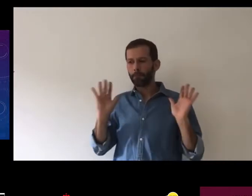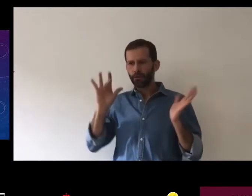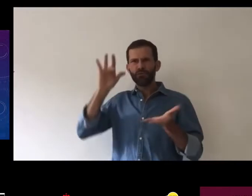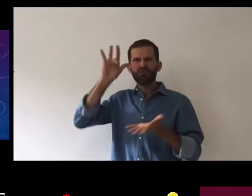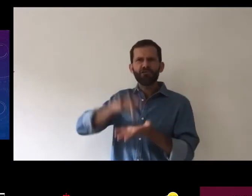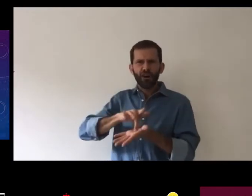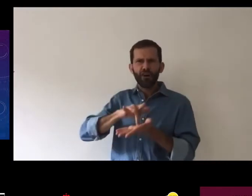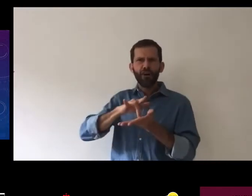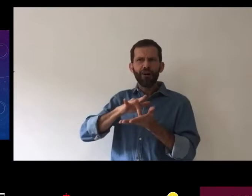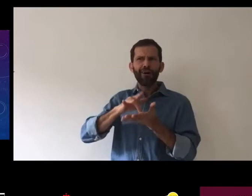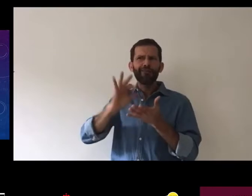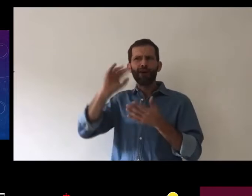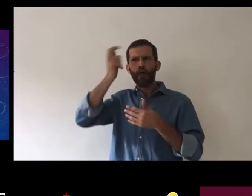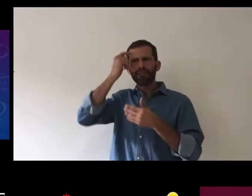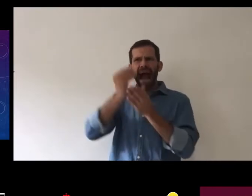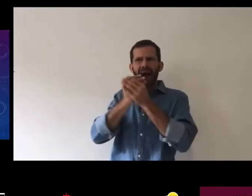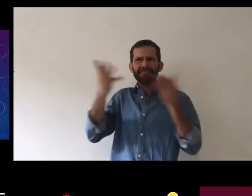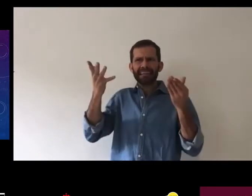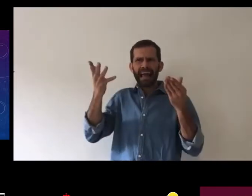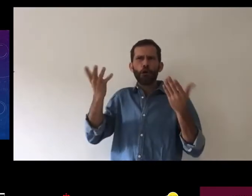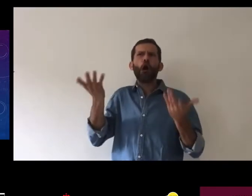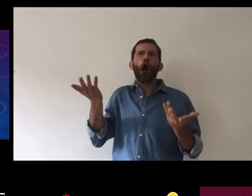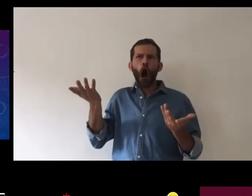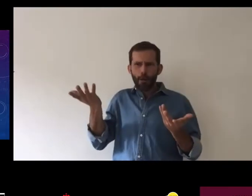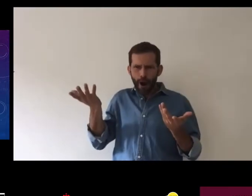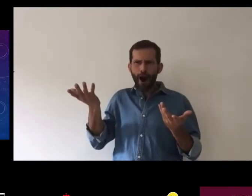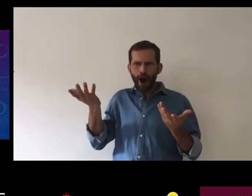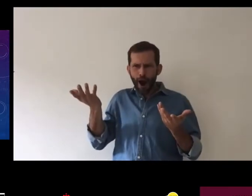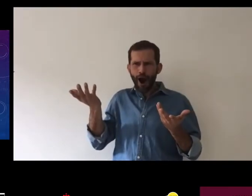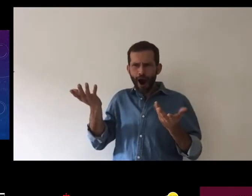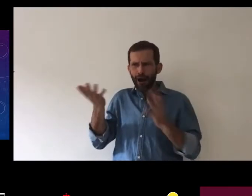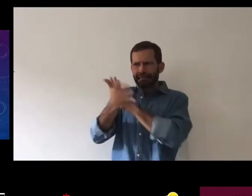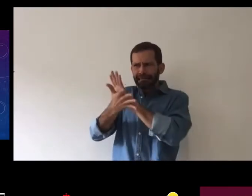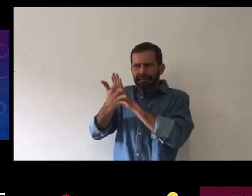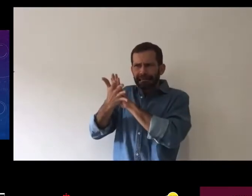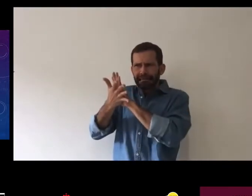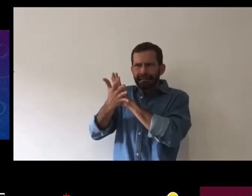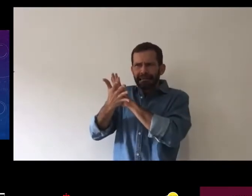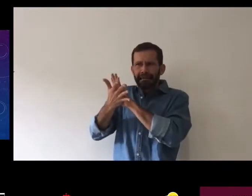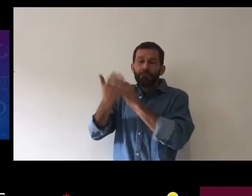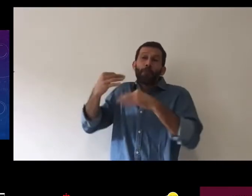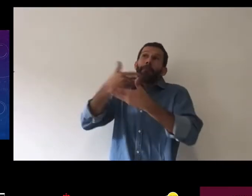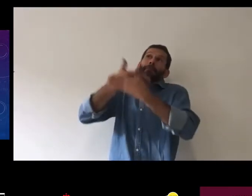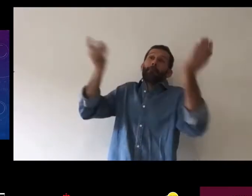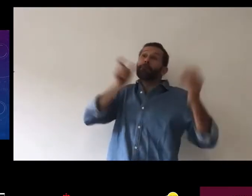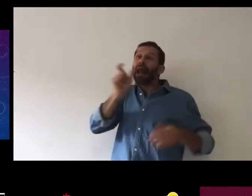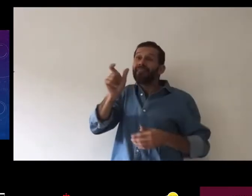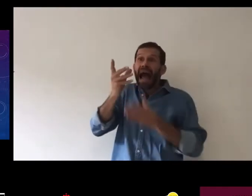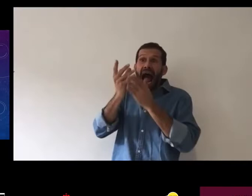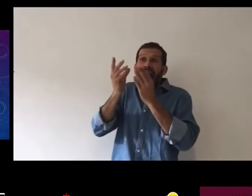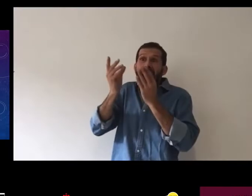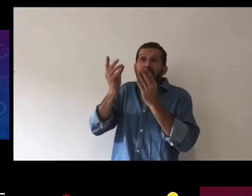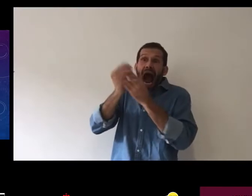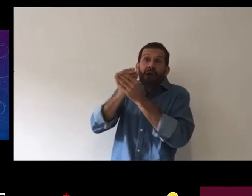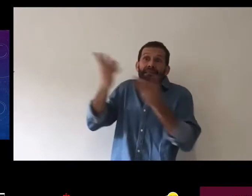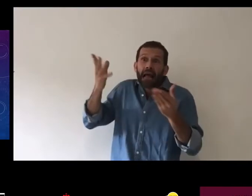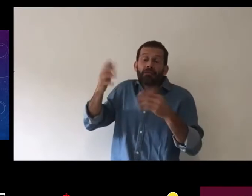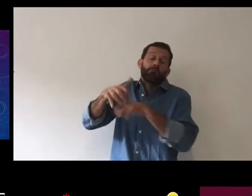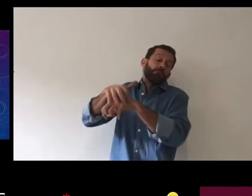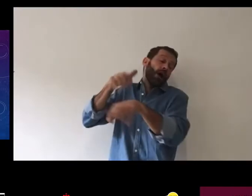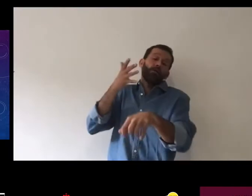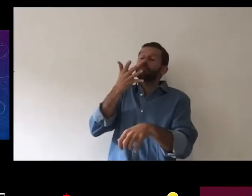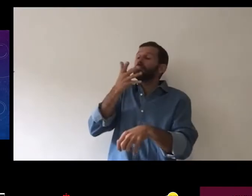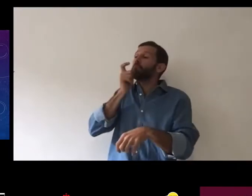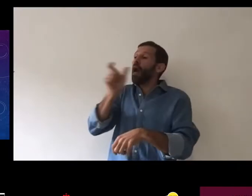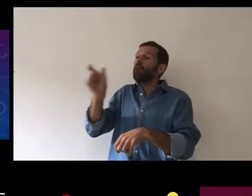vemos que efectivamente cuando hablamos de conceptos concretos es evidente que la lengua de signos es un recurso muy útil. Pero cuando